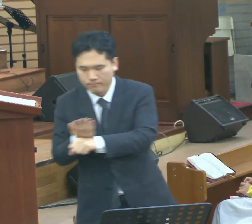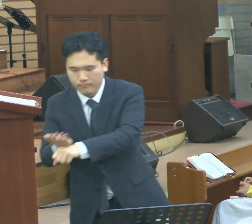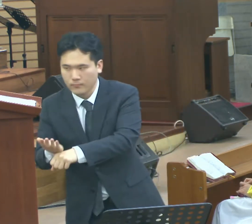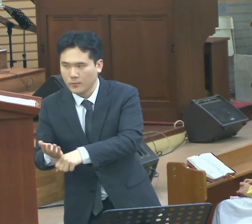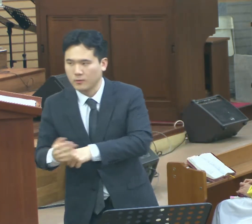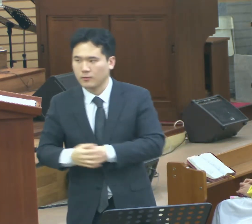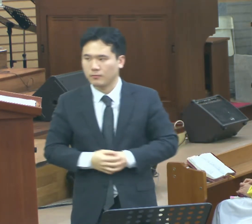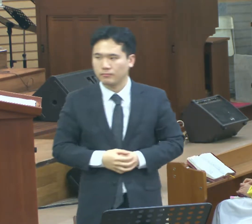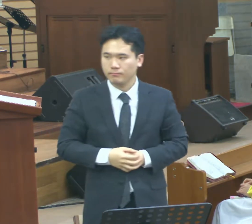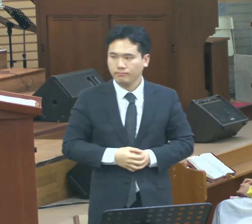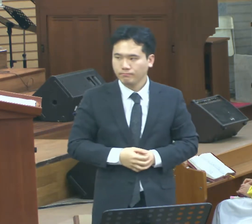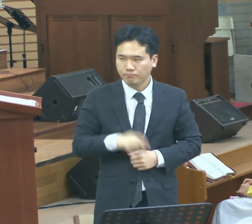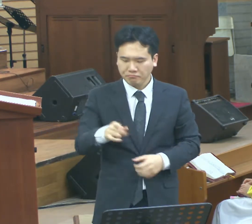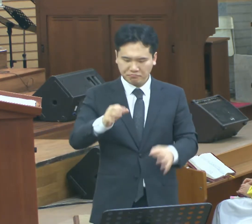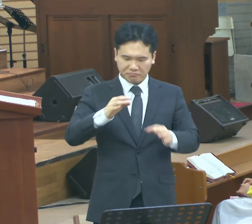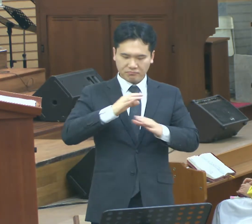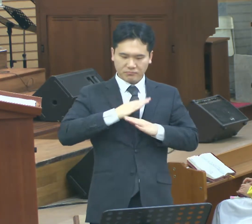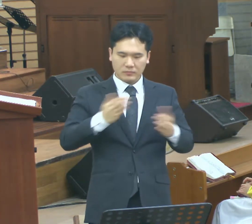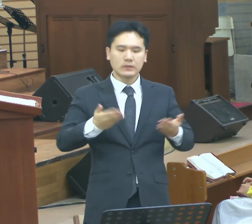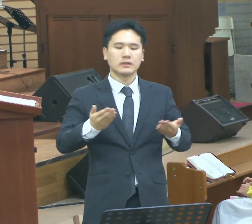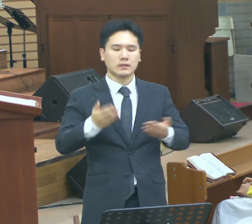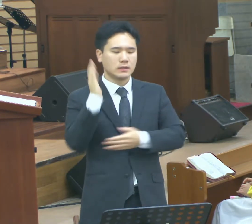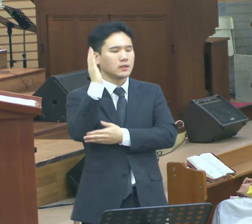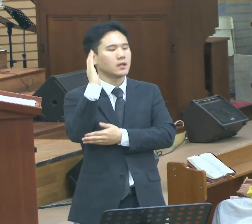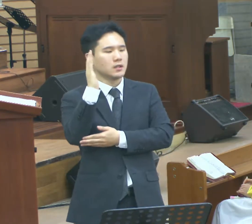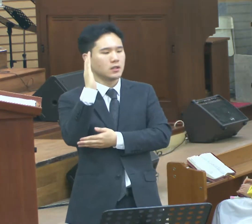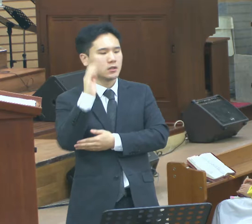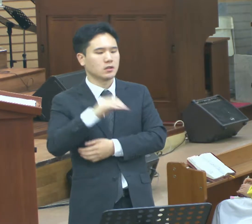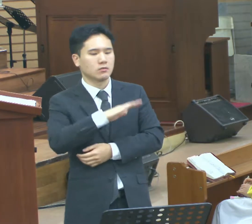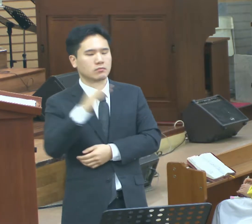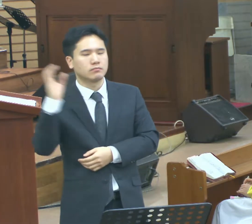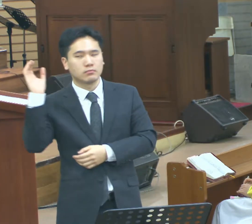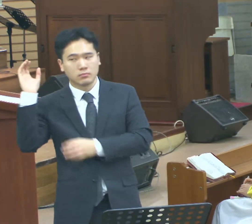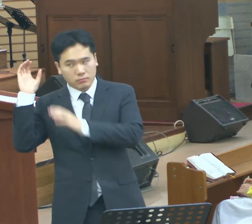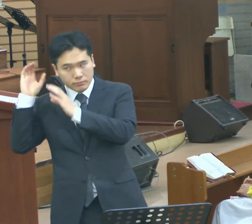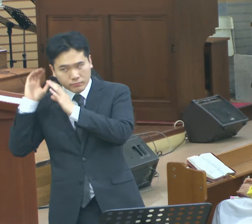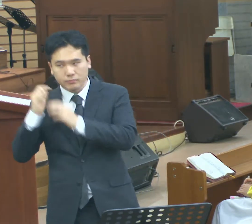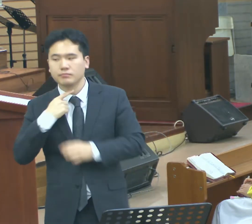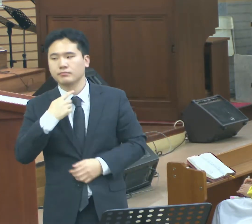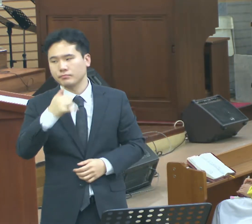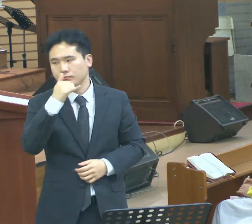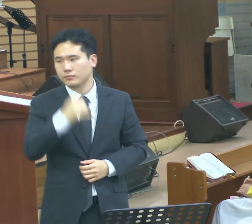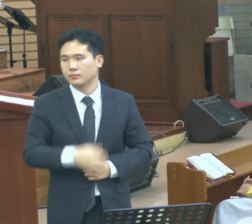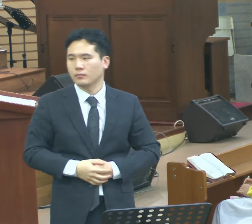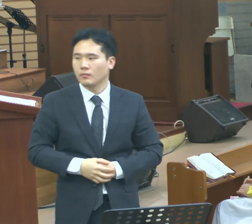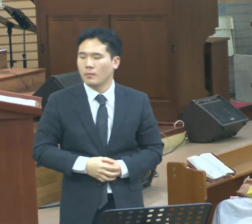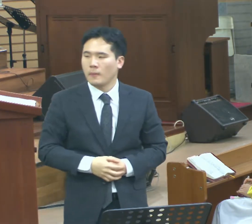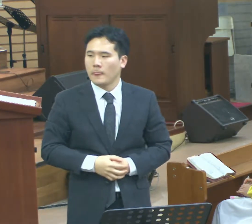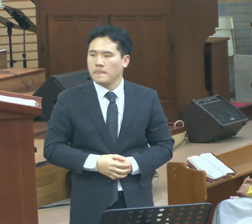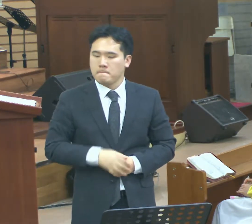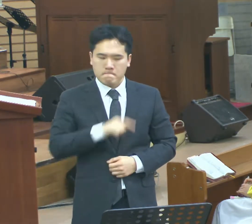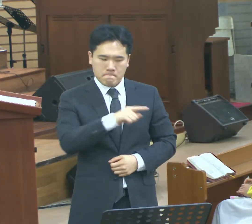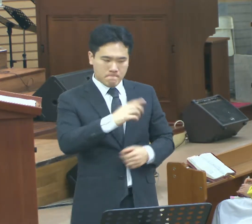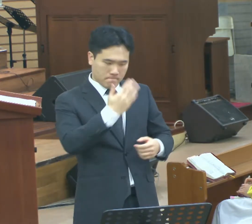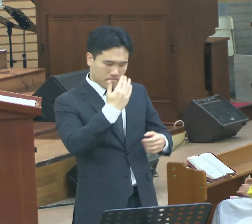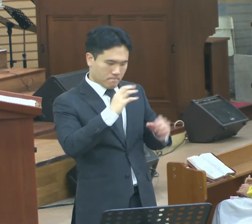놀라운 이야기들을 우리에게 들려주셨어요. 그런 선교사님을 볼